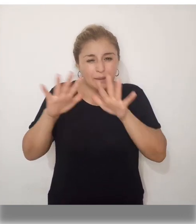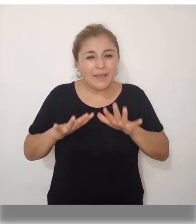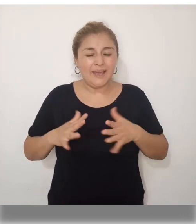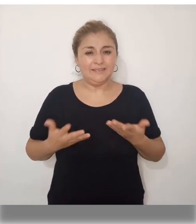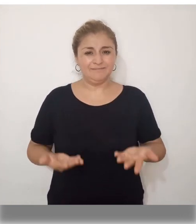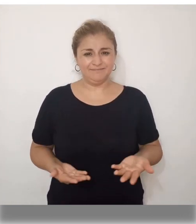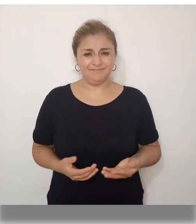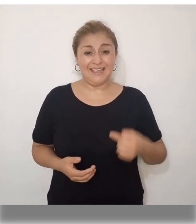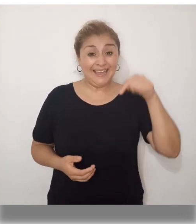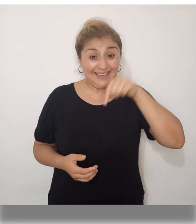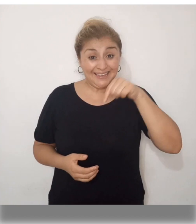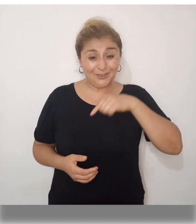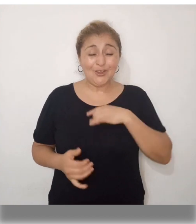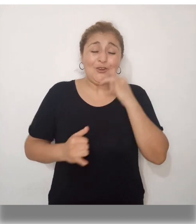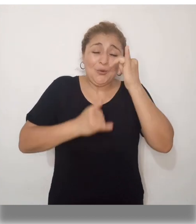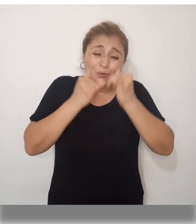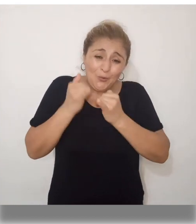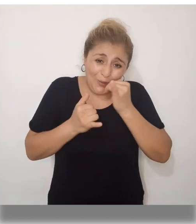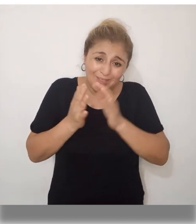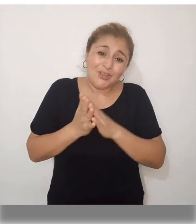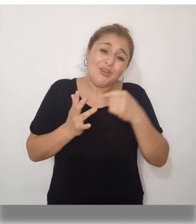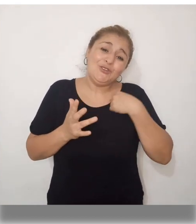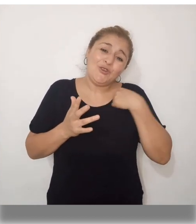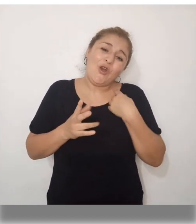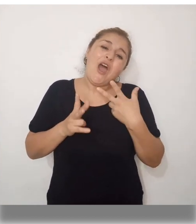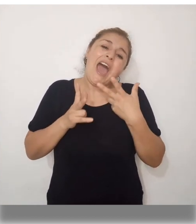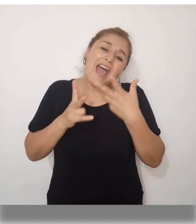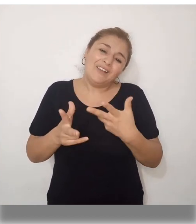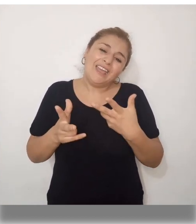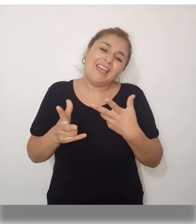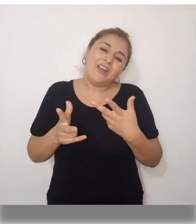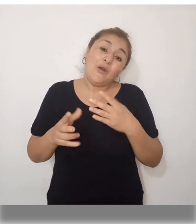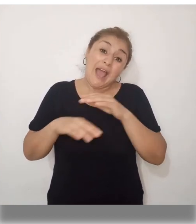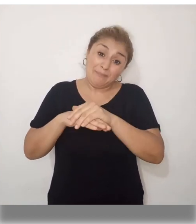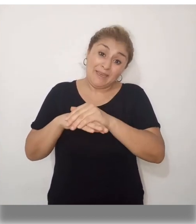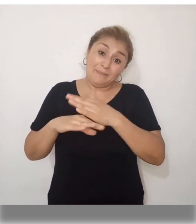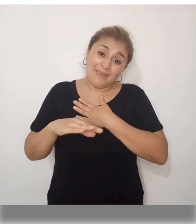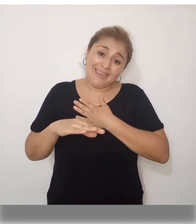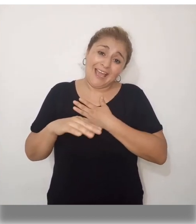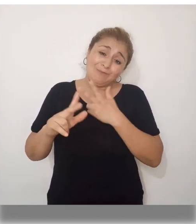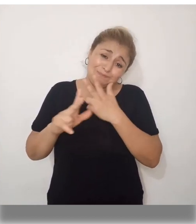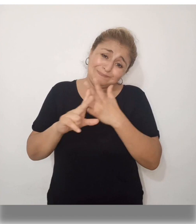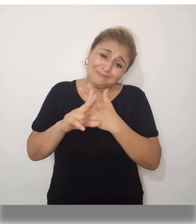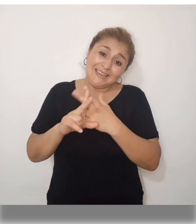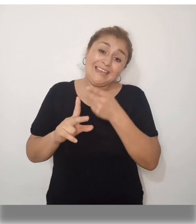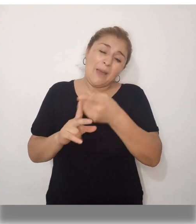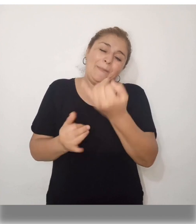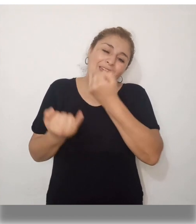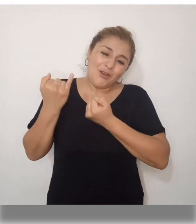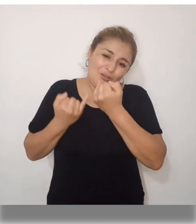en esa charla que tuve con esta amiga había dos mamás